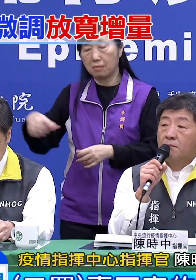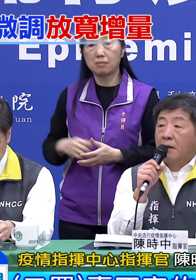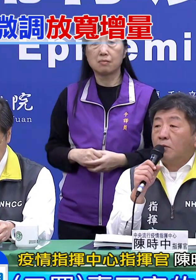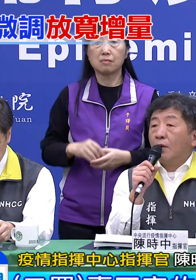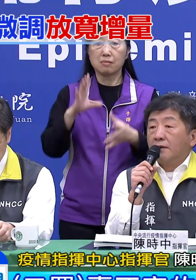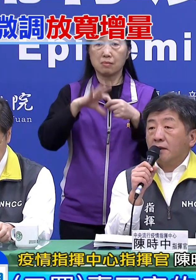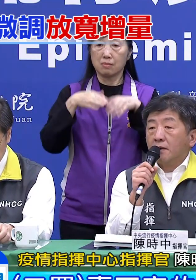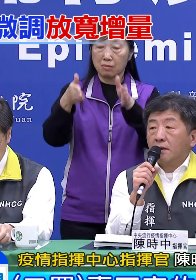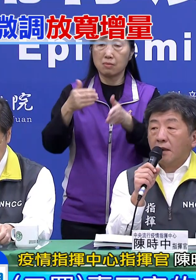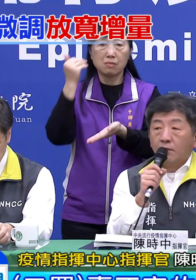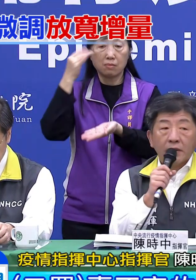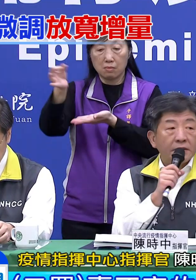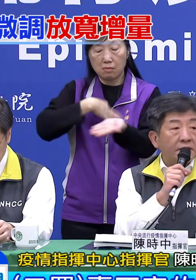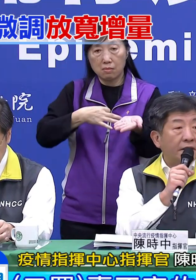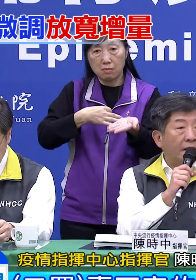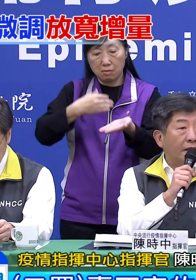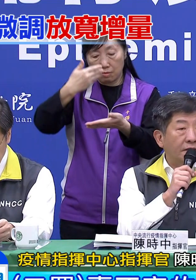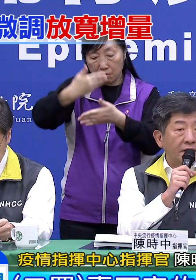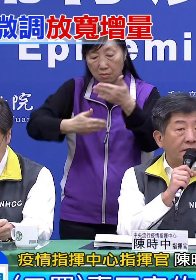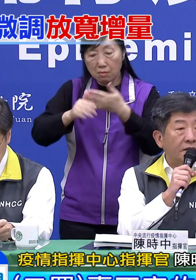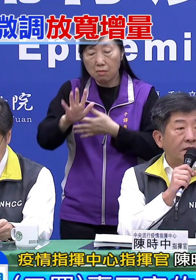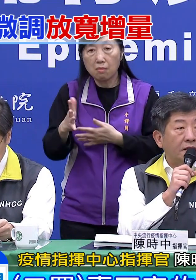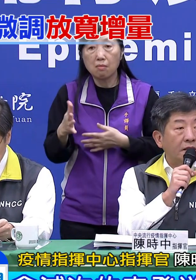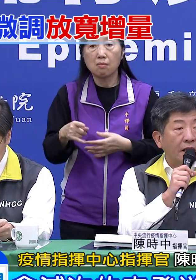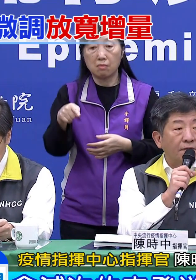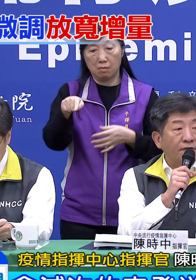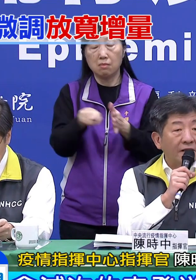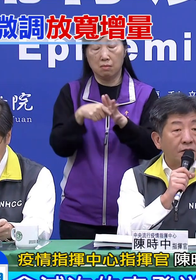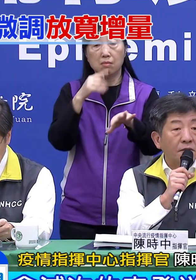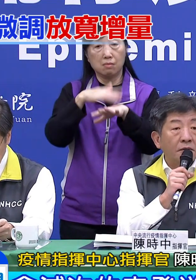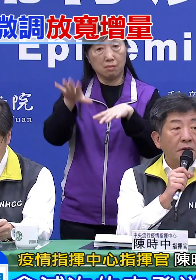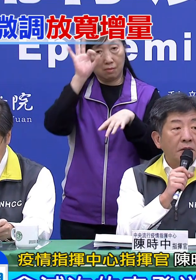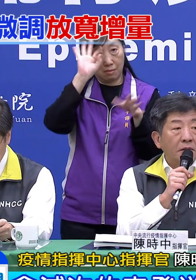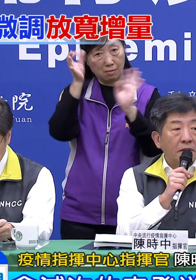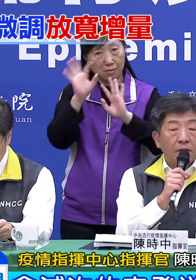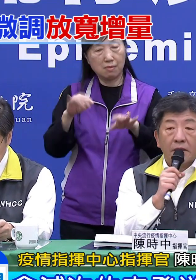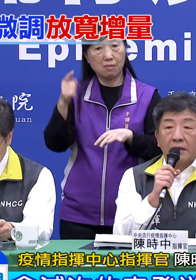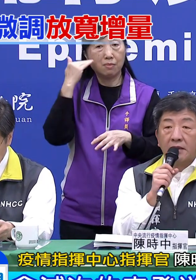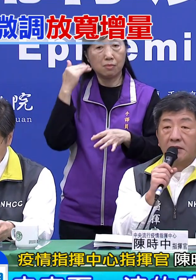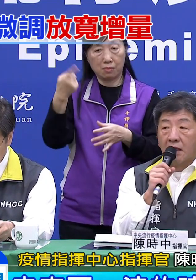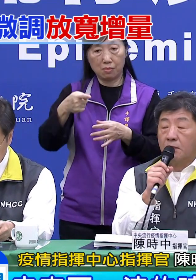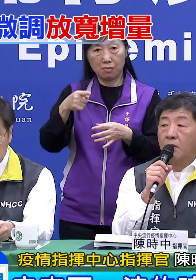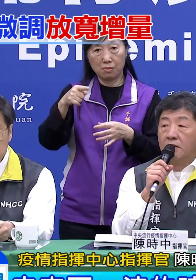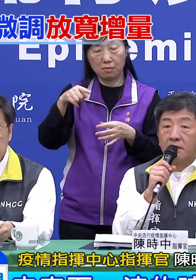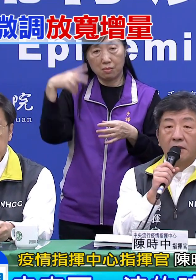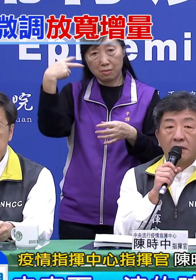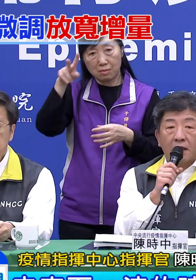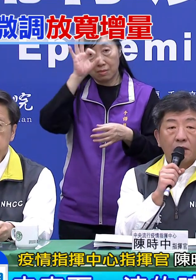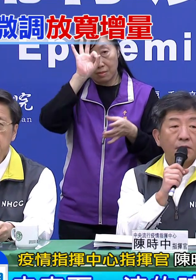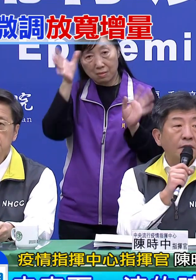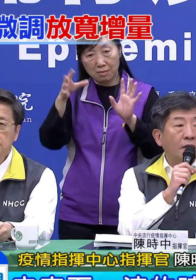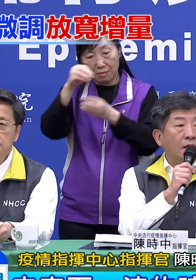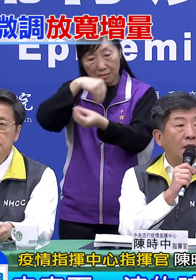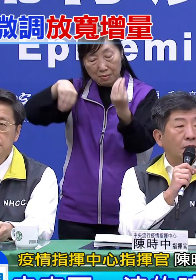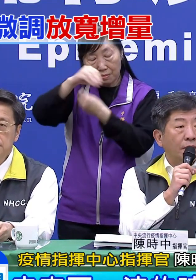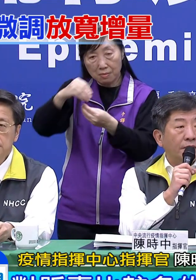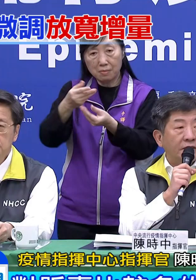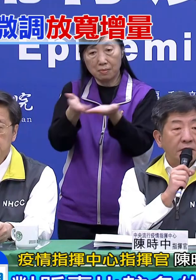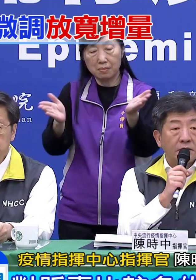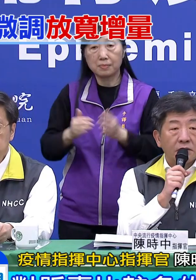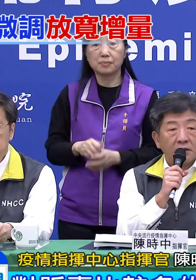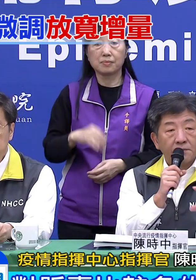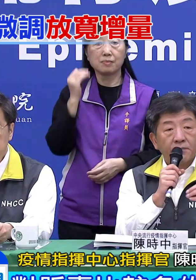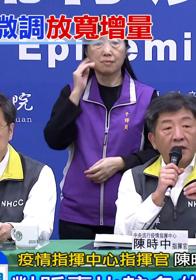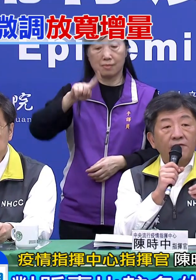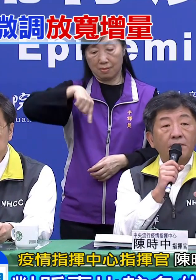说卖不完的，我们会减量减次的来发送，然后未来在下一波的时候可能考虑，对